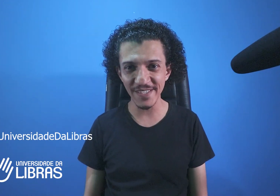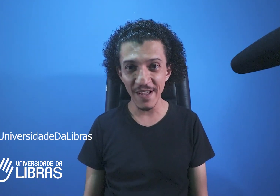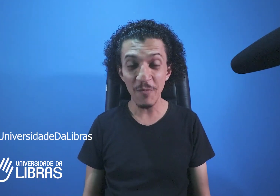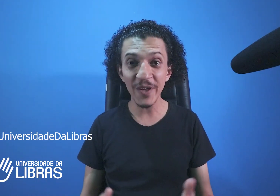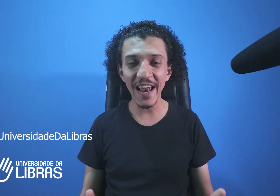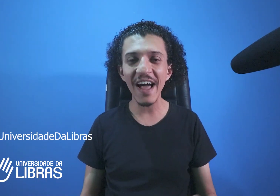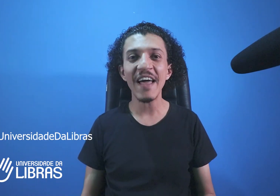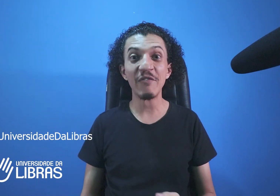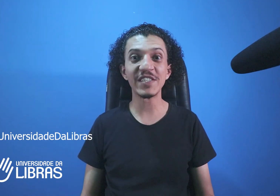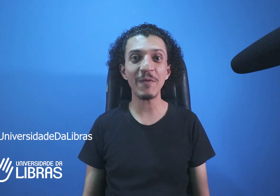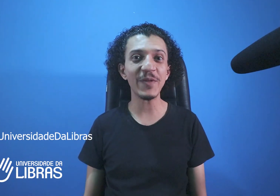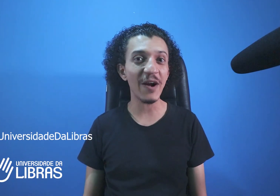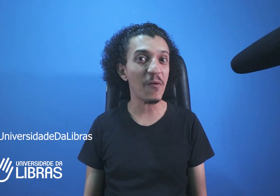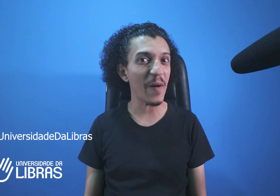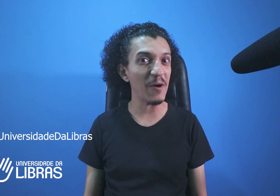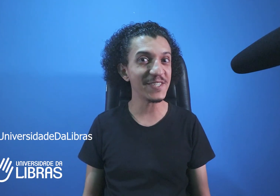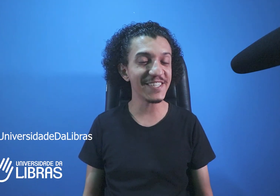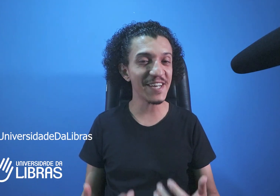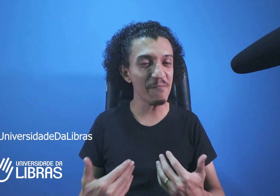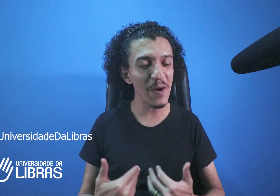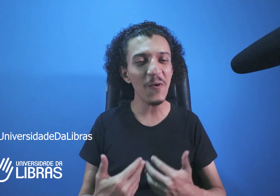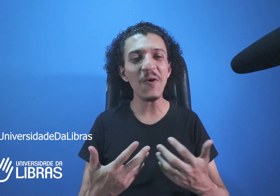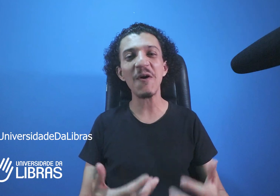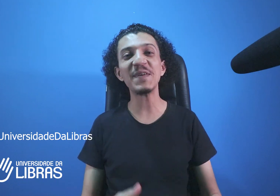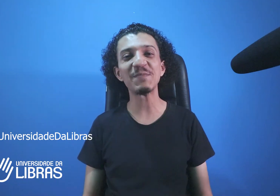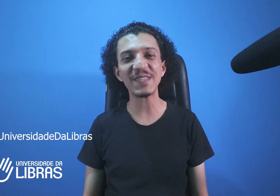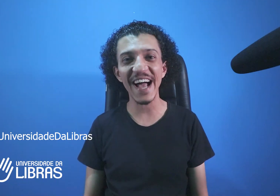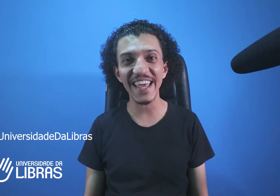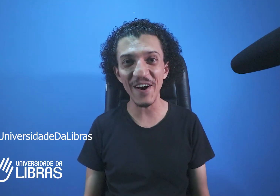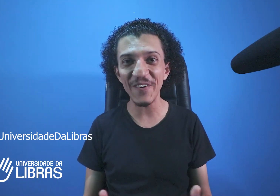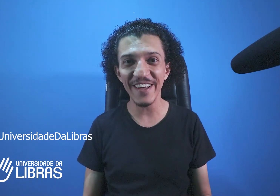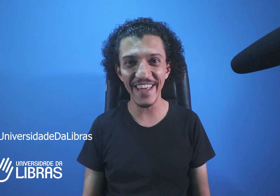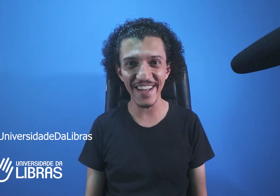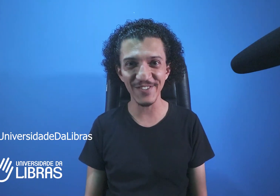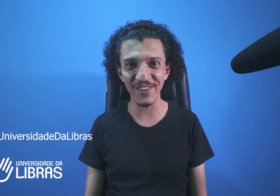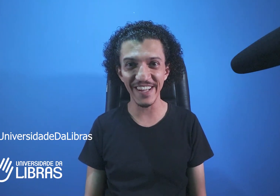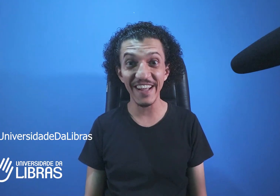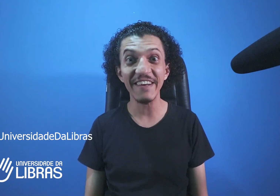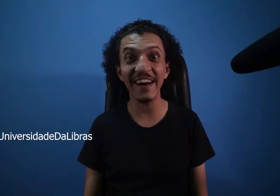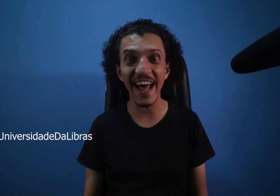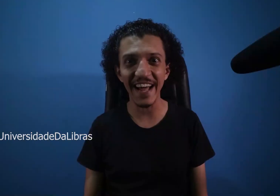porque lá você vai poder acompanhar o dia a dia meu com a minha esposa Raquel, que é surda. Vai lá!